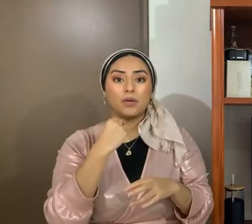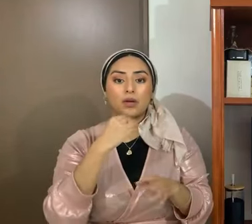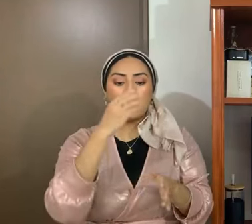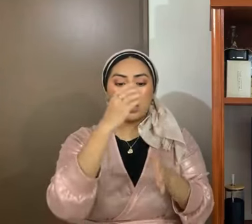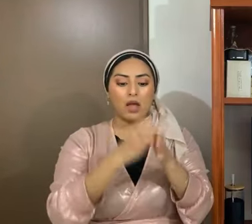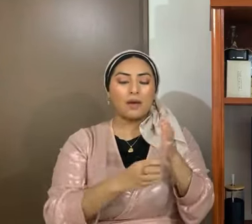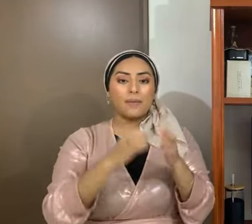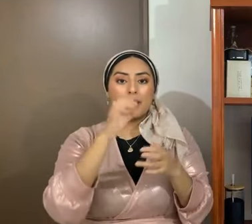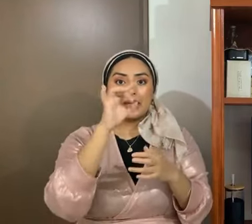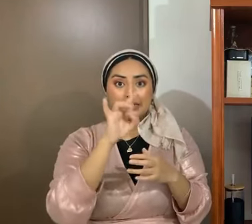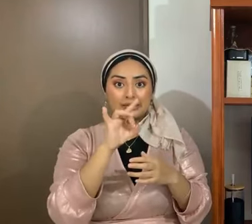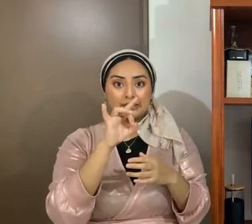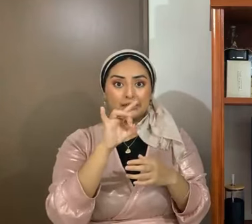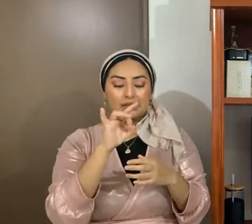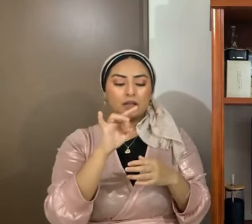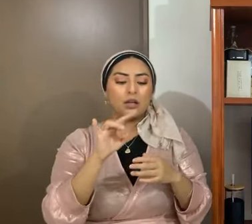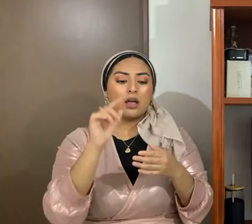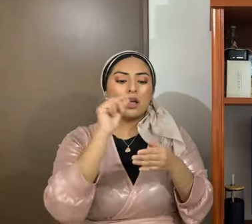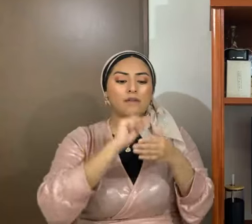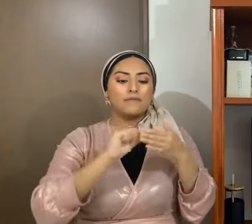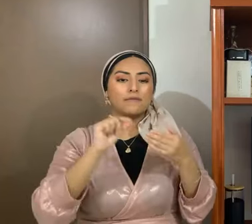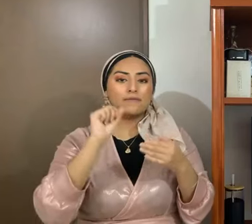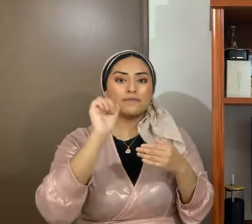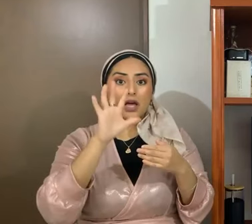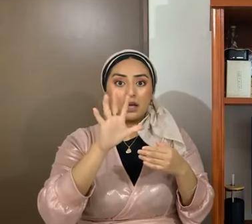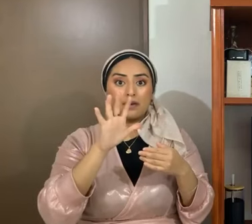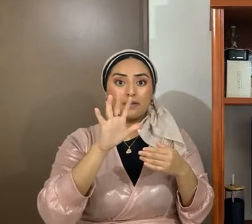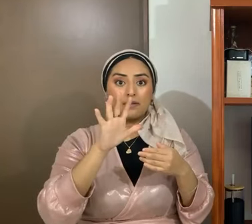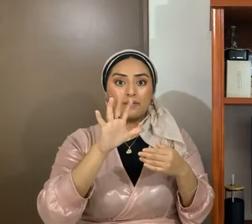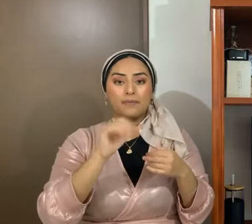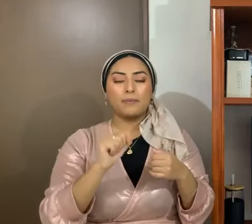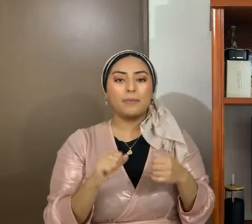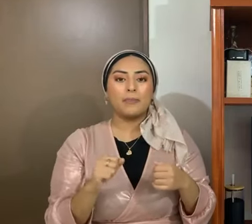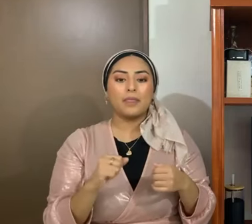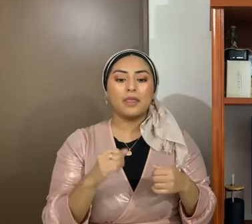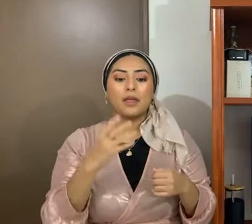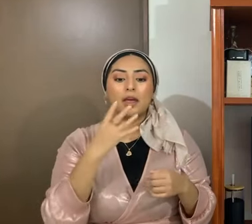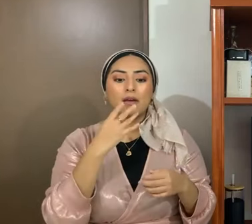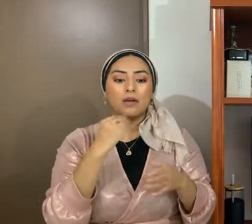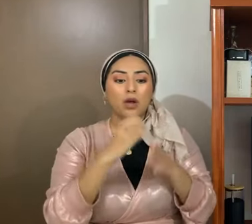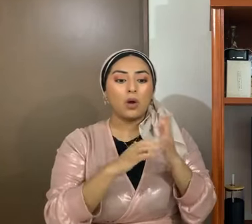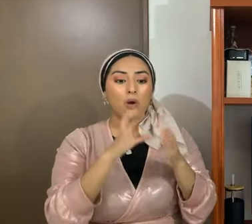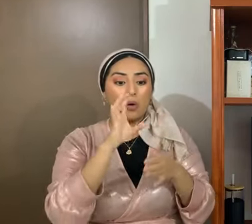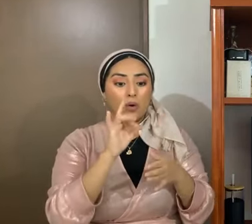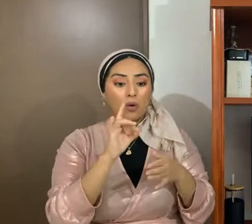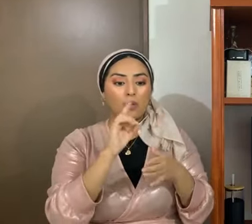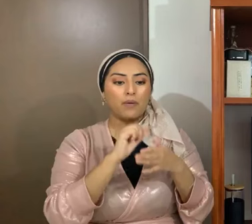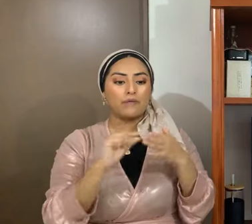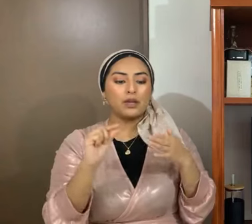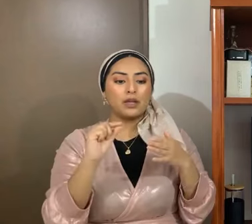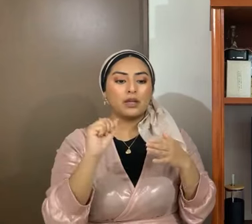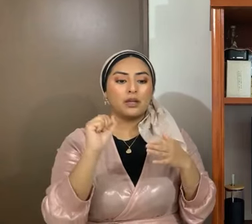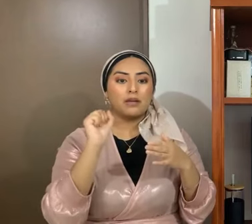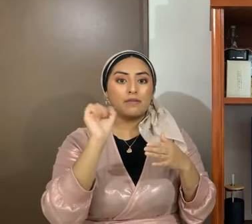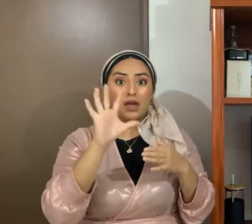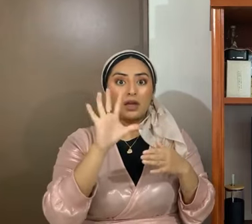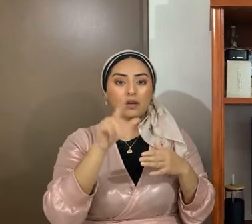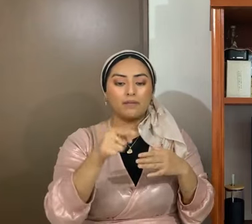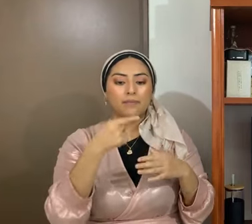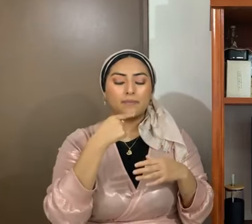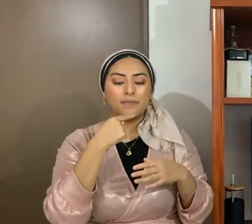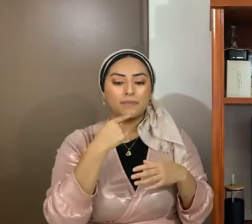Hebreos capítulo 8, en el verso 5. Hebreos 8, verso 5